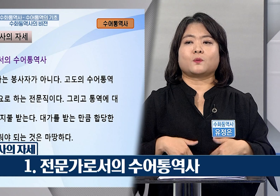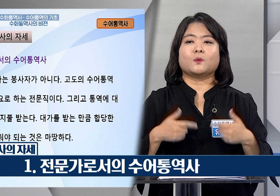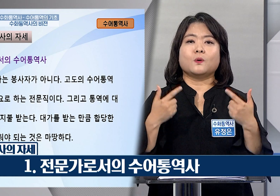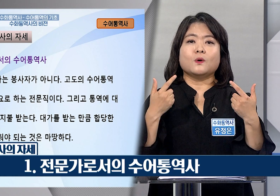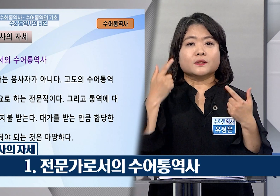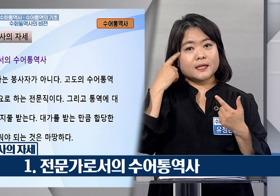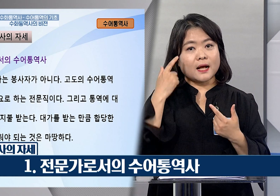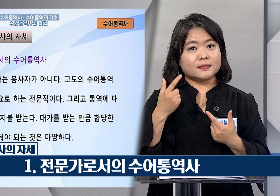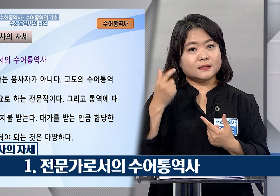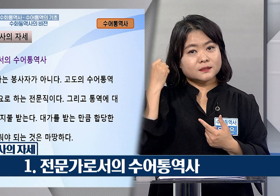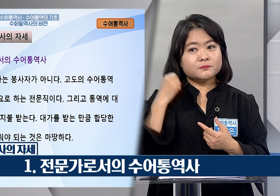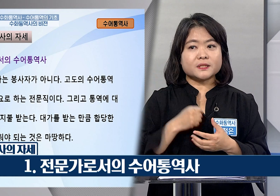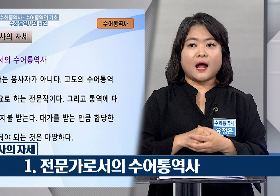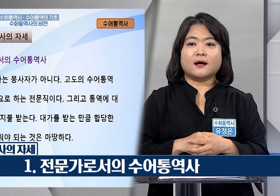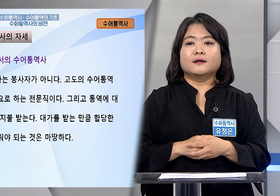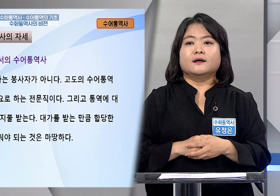필요하다고 생각이 듭니다.